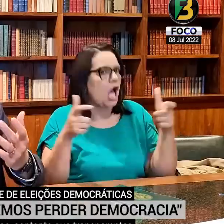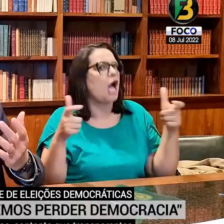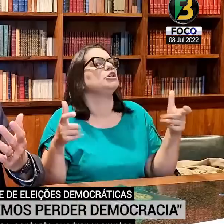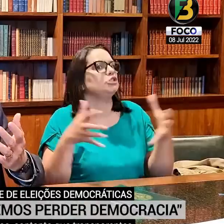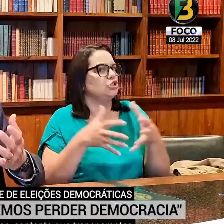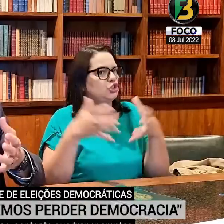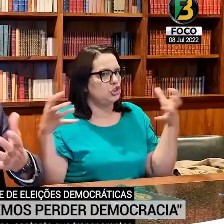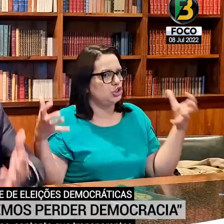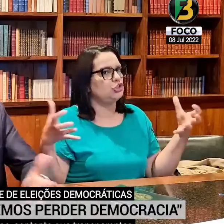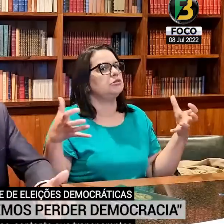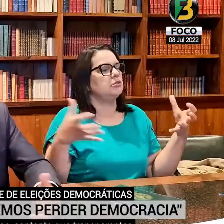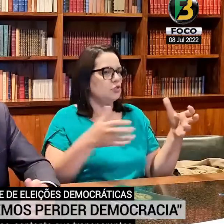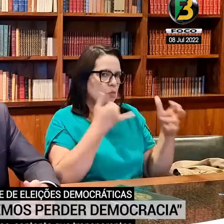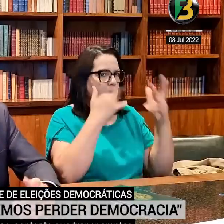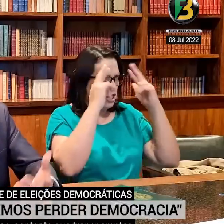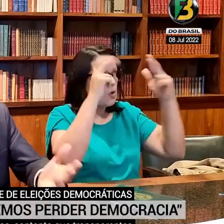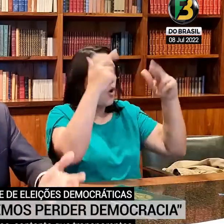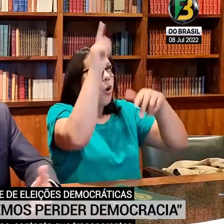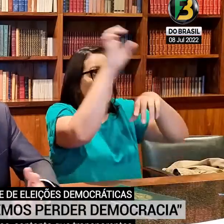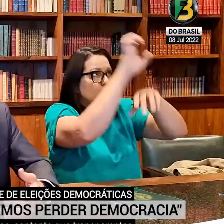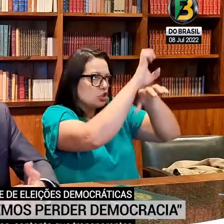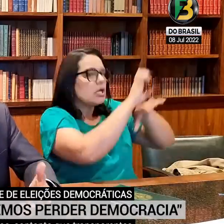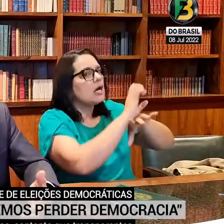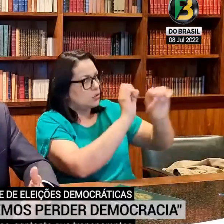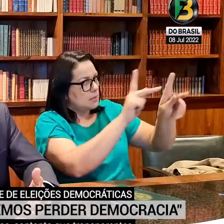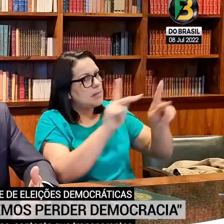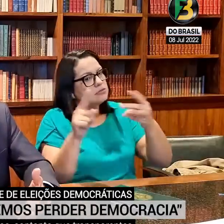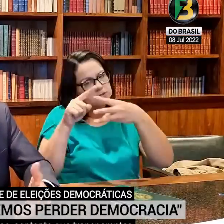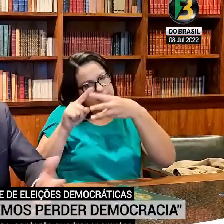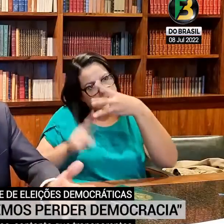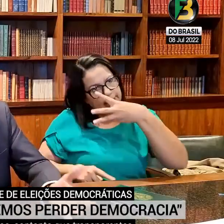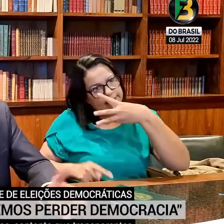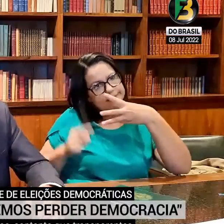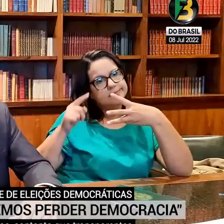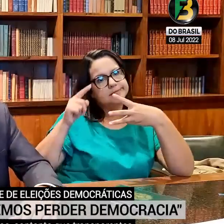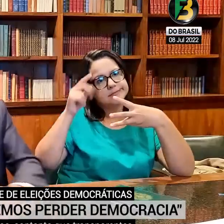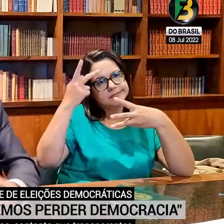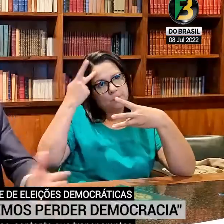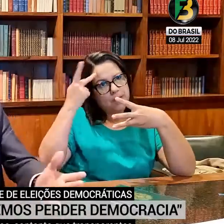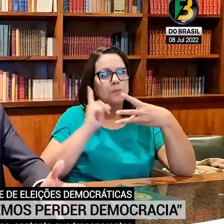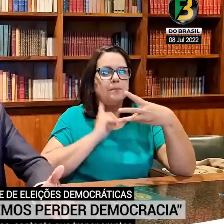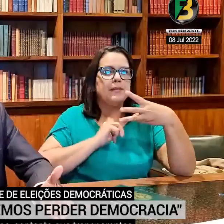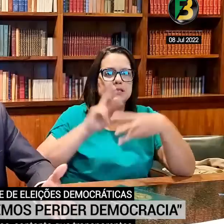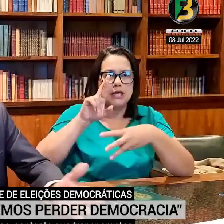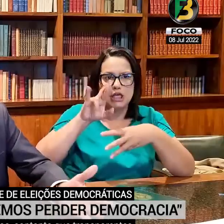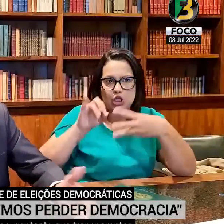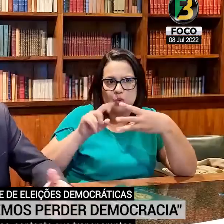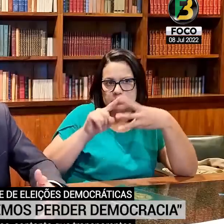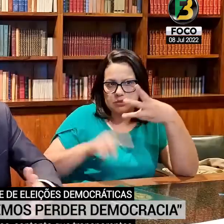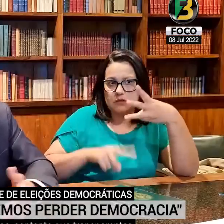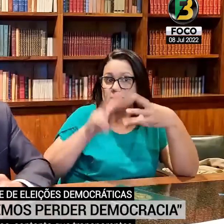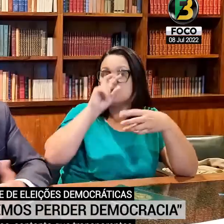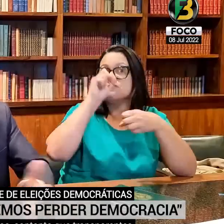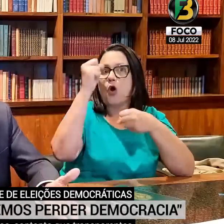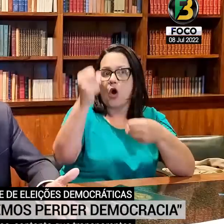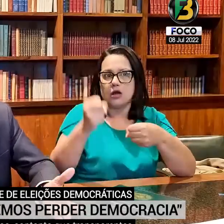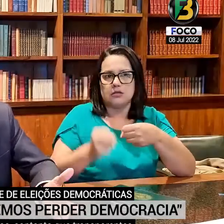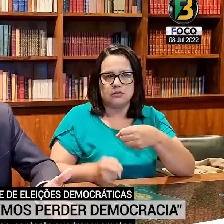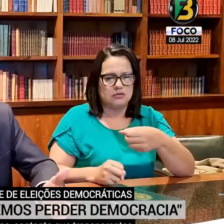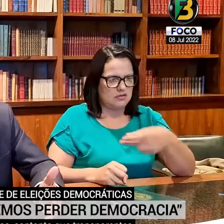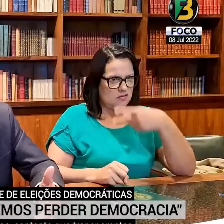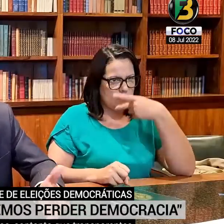respeito aos demais pelo seu potencial eleitoral né que é muito importante então vamos falar que vai ter